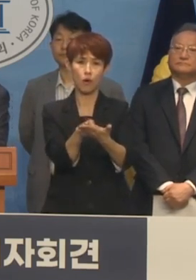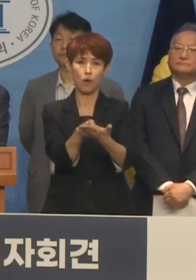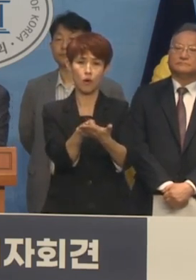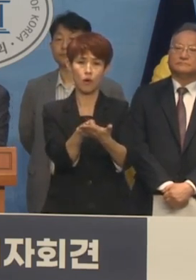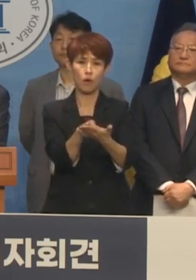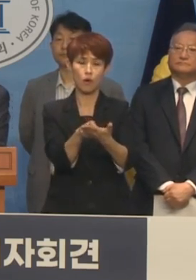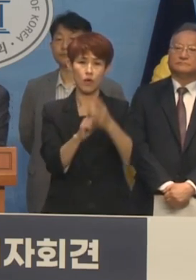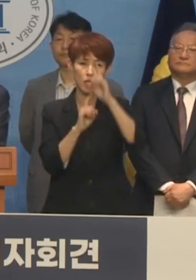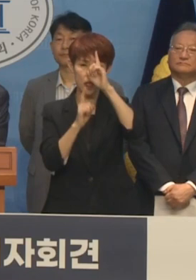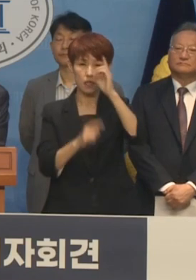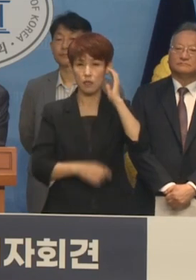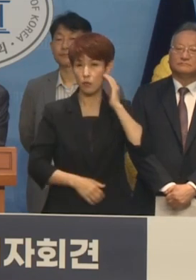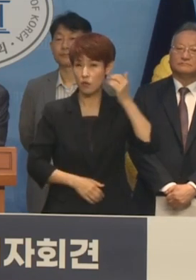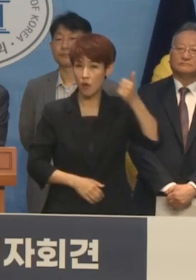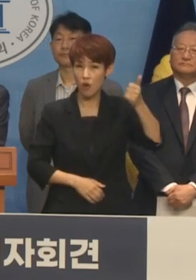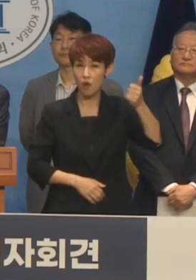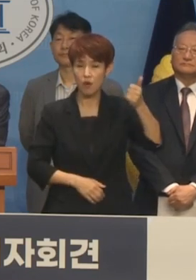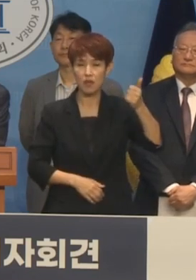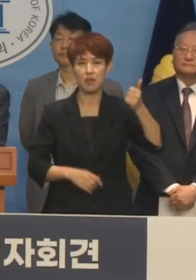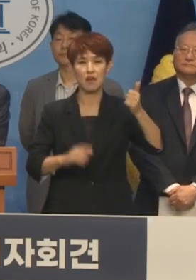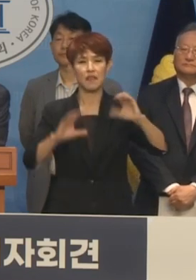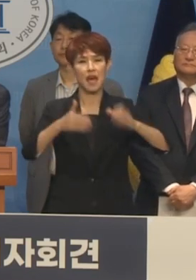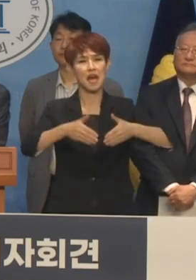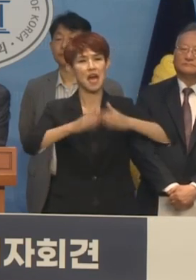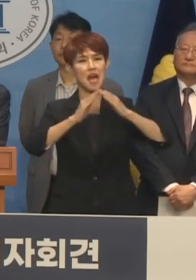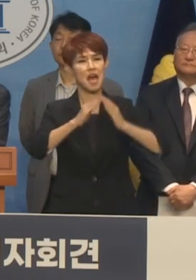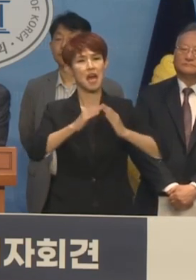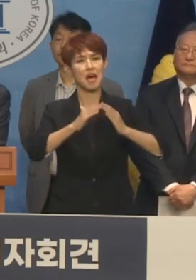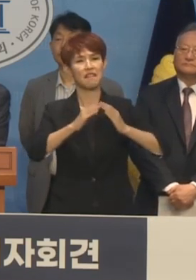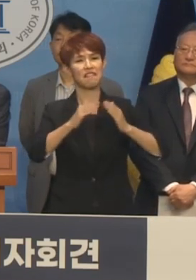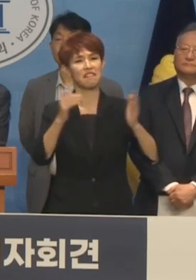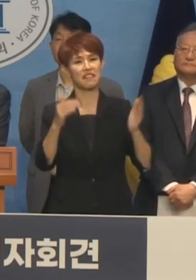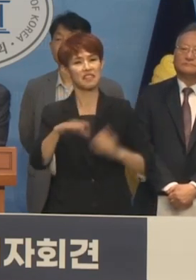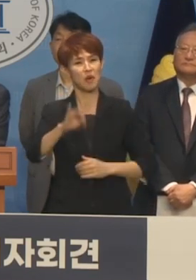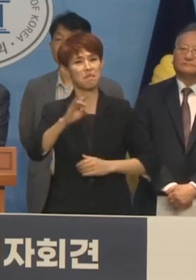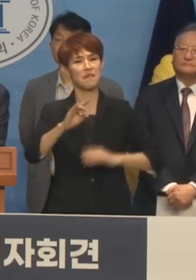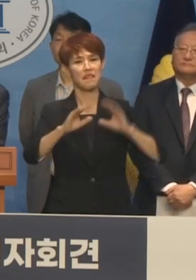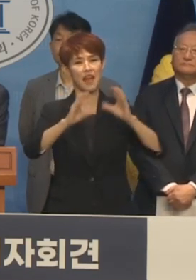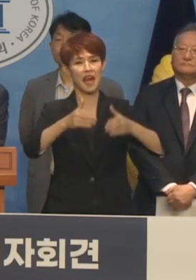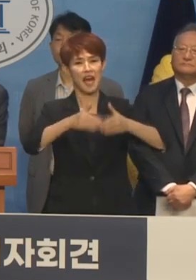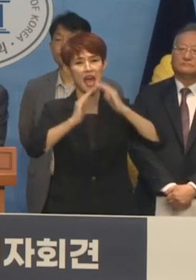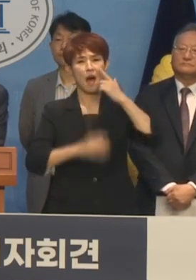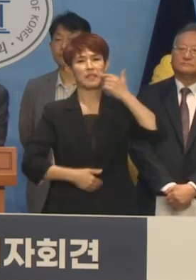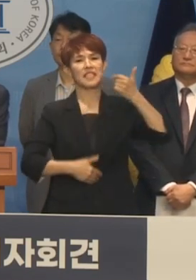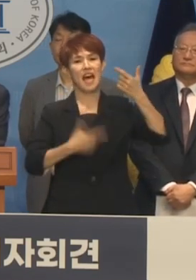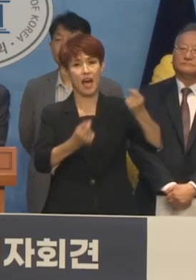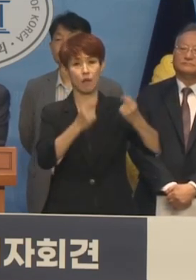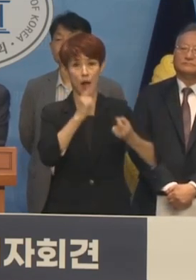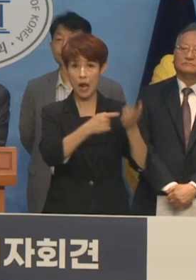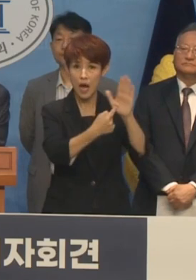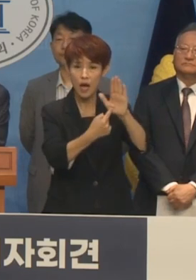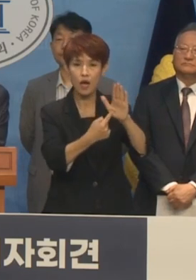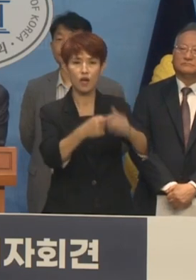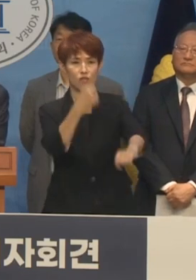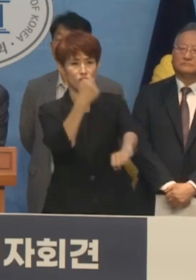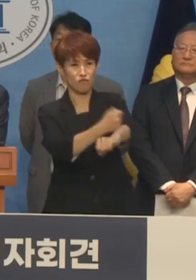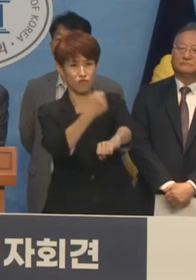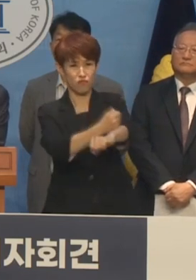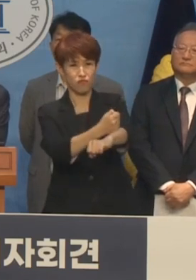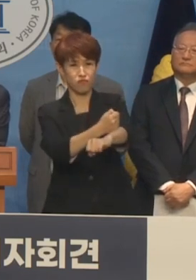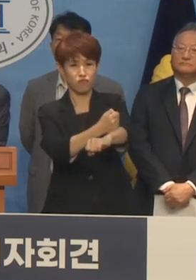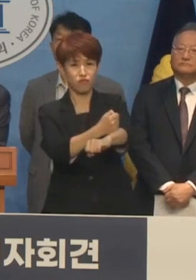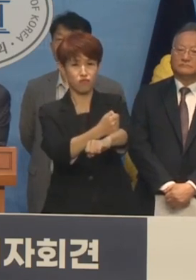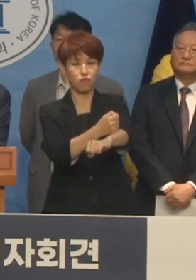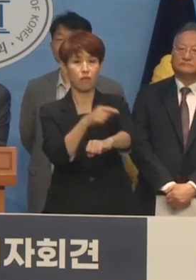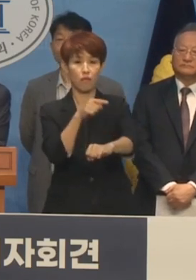와서 이승만 전 대통령을 건국의 아버지라고 얘기하는 것은 이승만 전 대통령의 유일한 공을 역사에서 지워버리는 것이